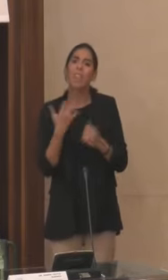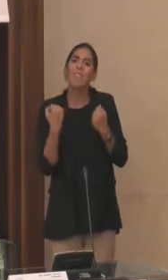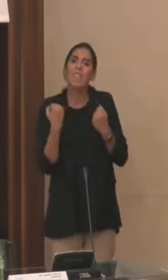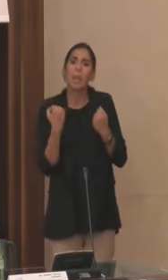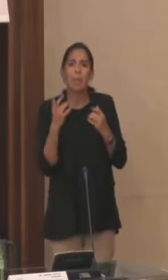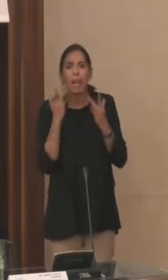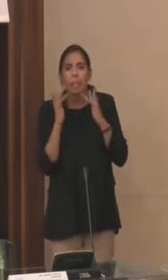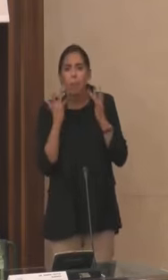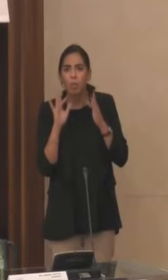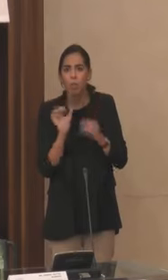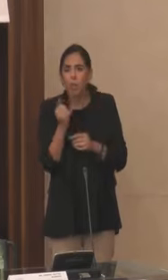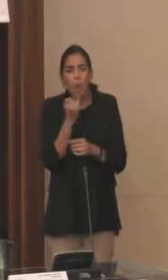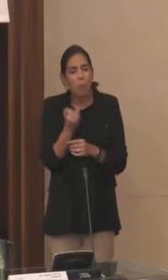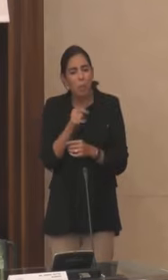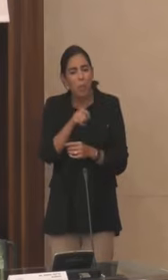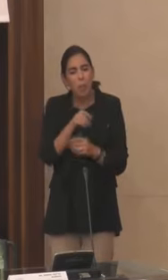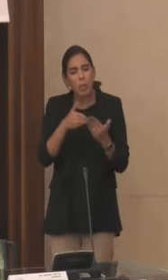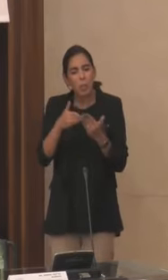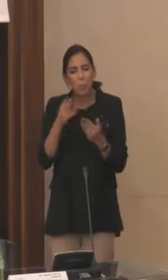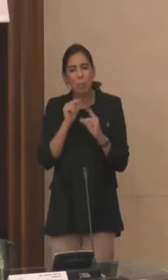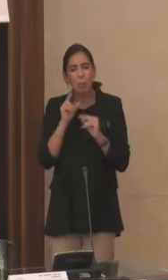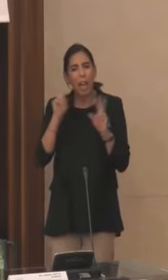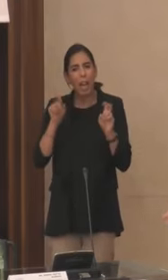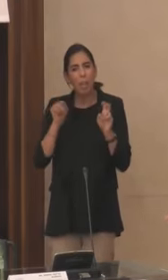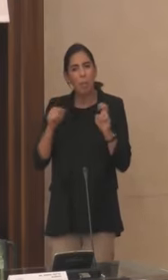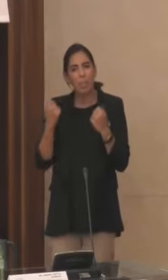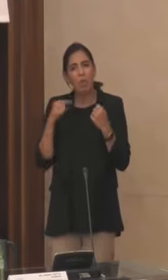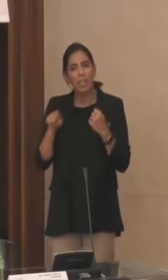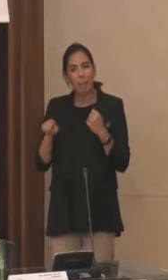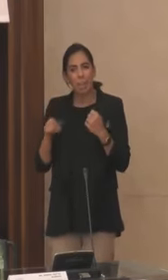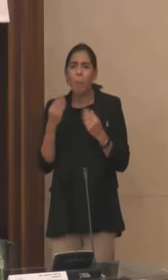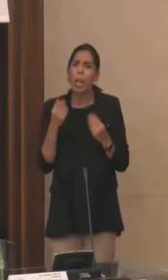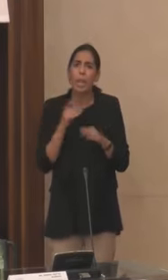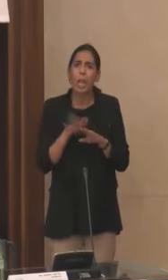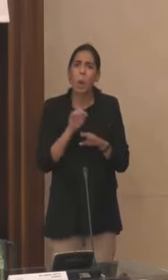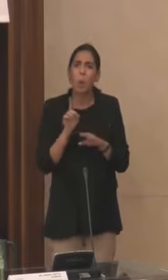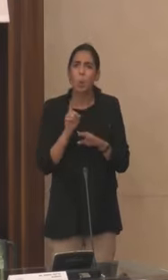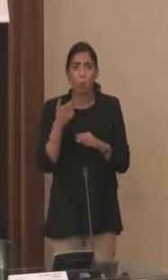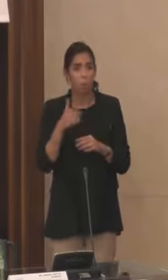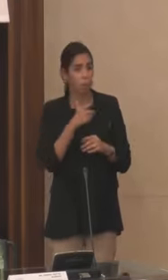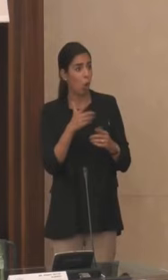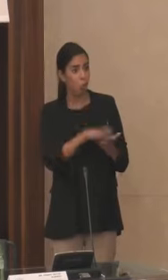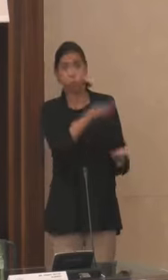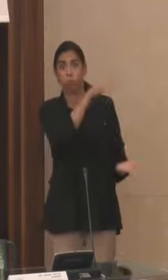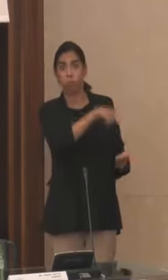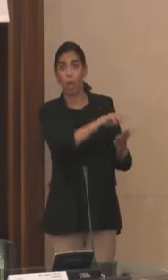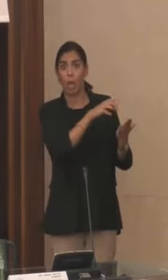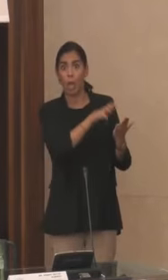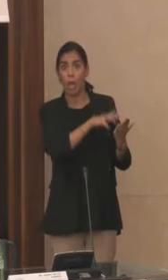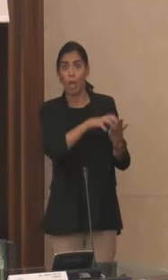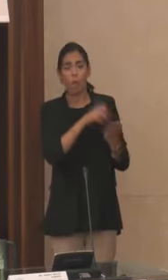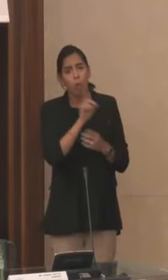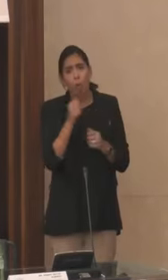utilizzarla? Perché non c'è evidenza scientifica. Questo è sbagliato, è assolutamente sbagliato. Si può utilizzare consapevoli